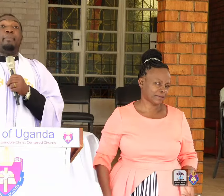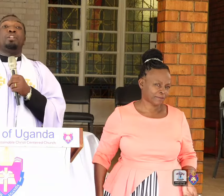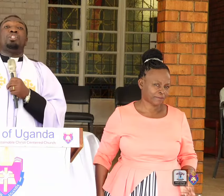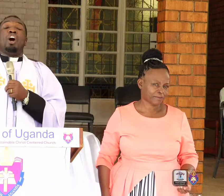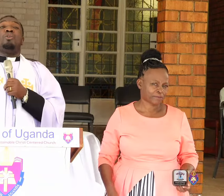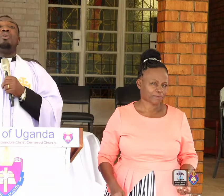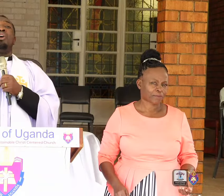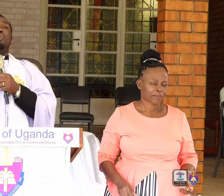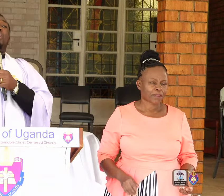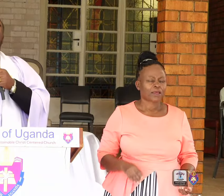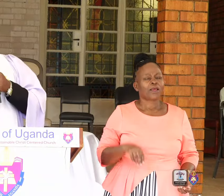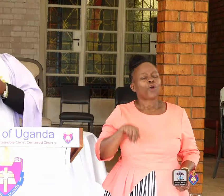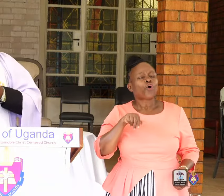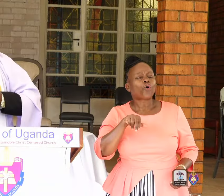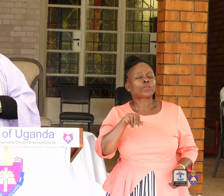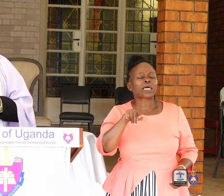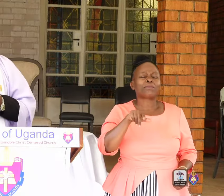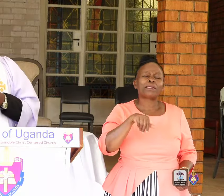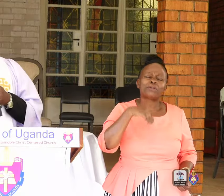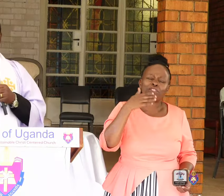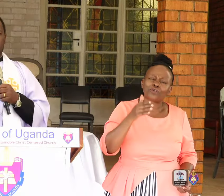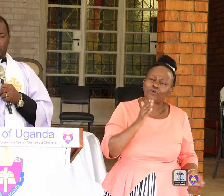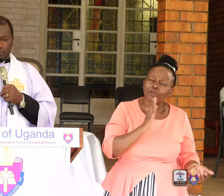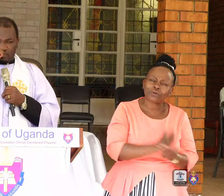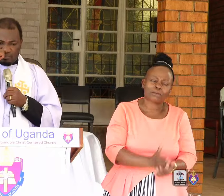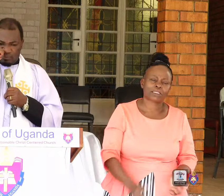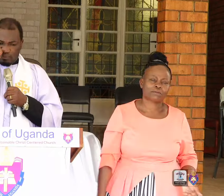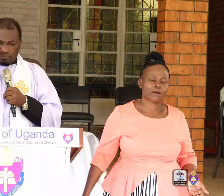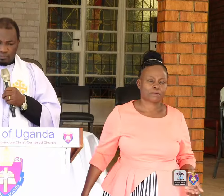otambule bulijjo ng'oli w'amazima.